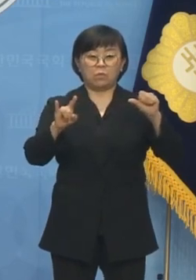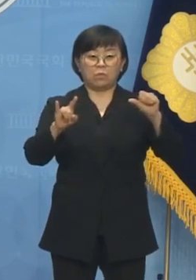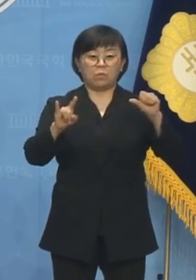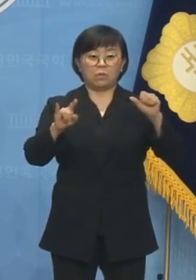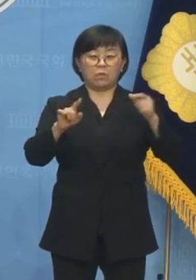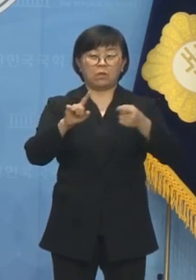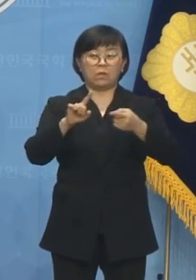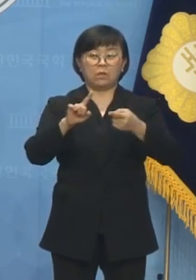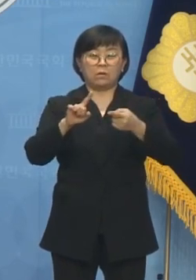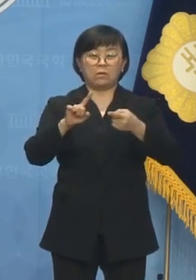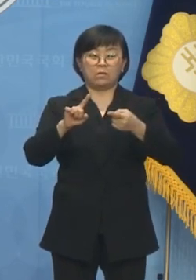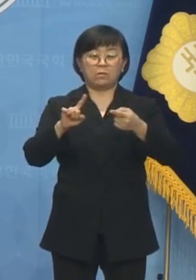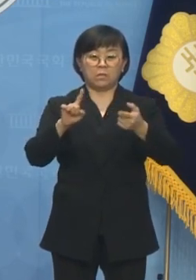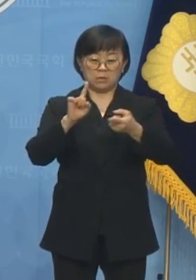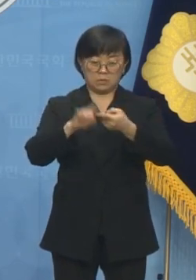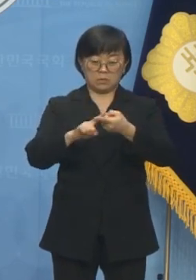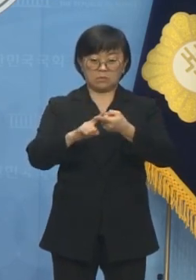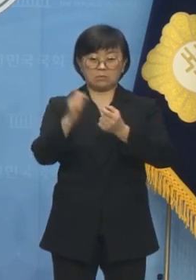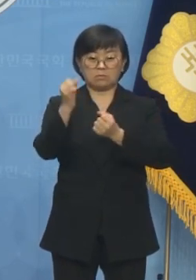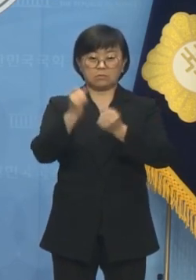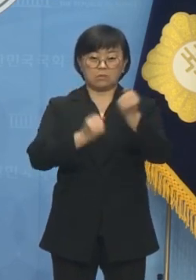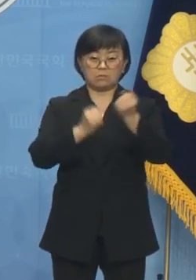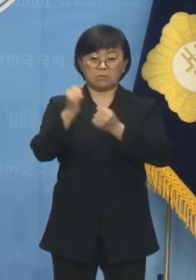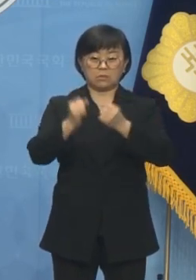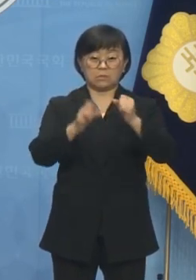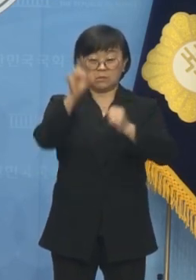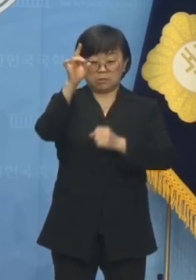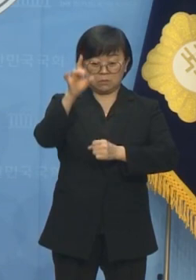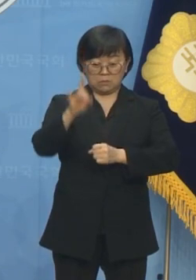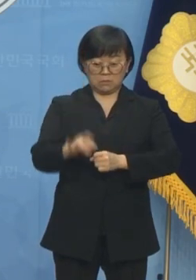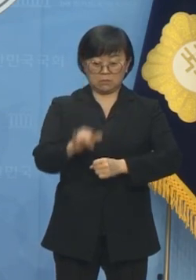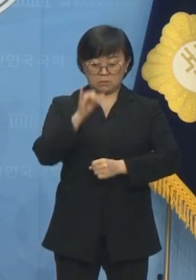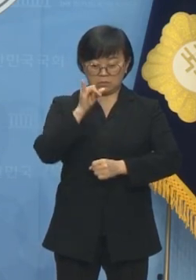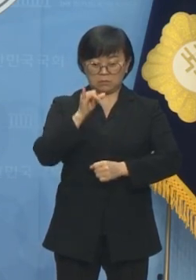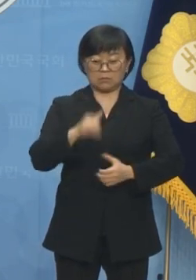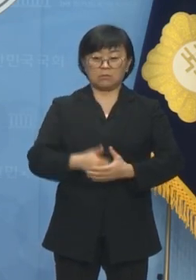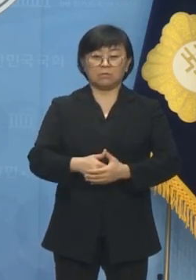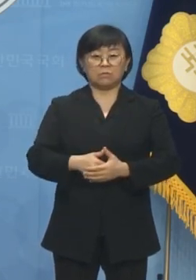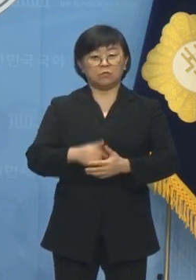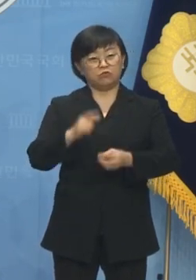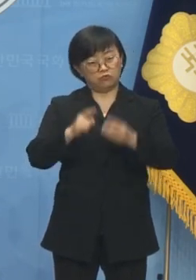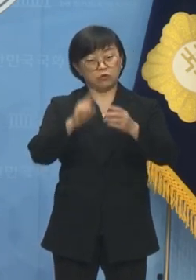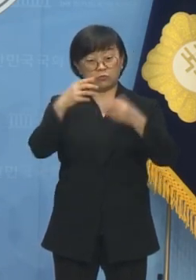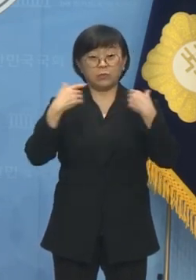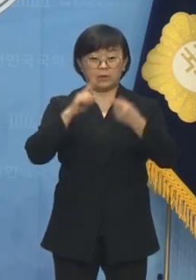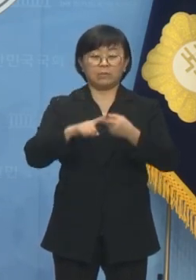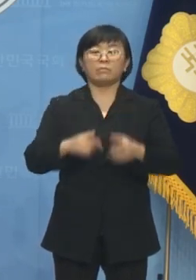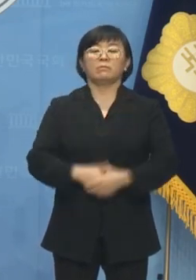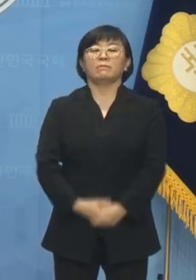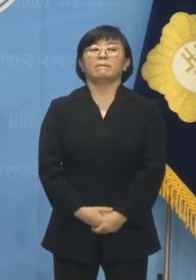양명주 대해서 논평이 브리핑이 하나씩 있을 예정입니다 많은 관심